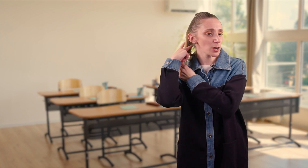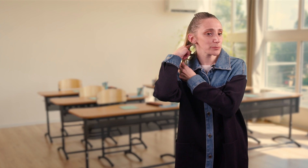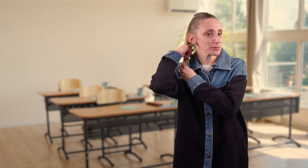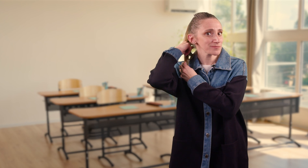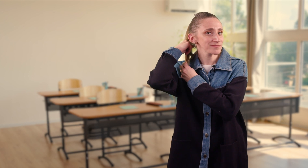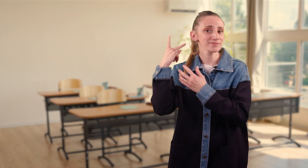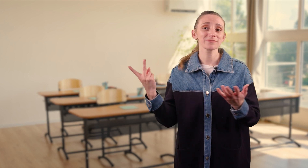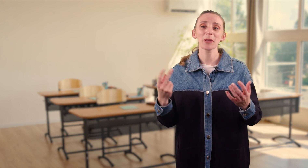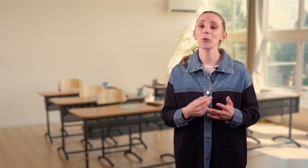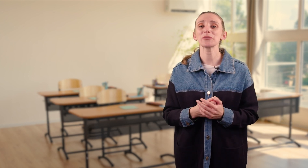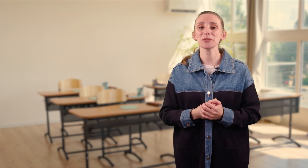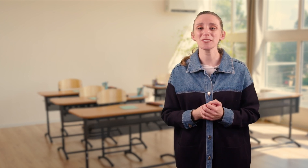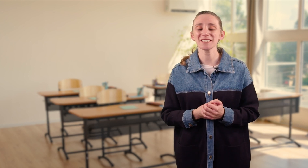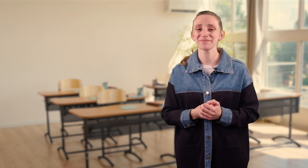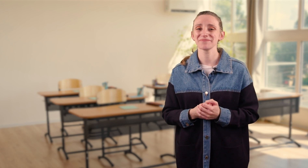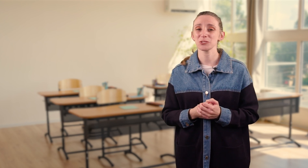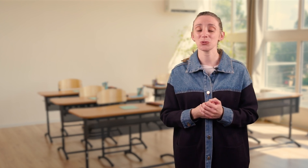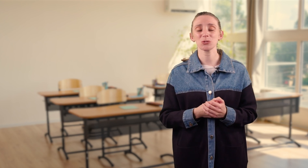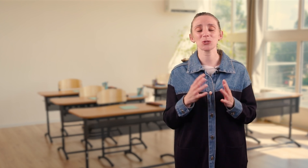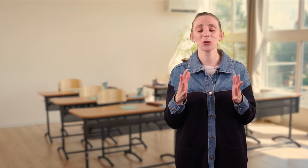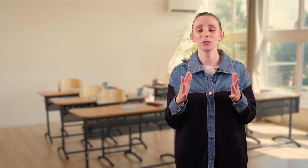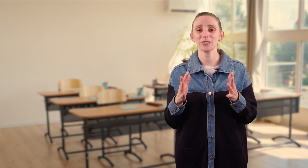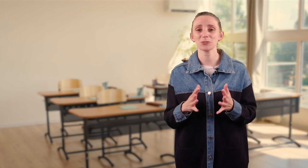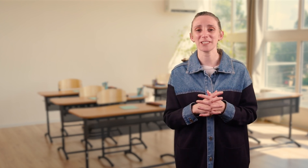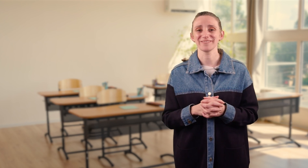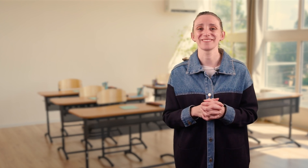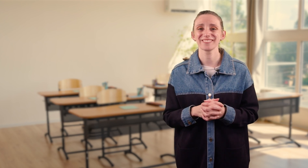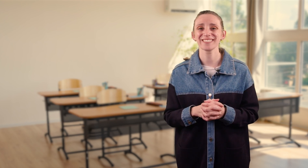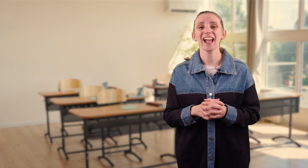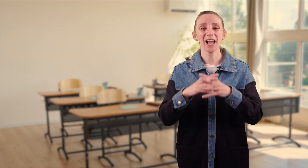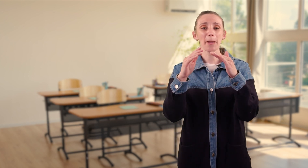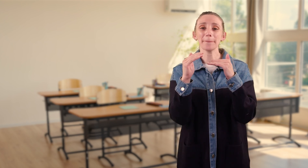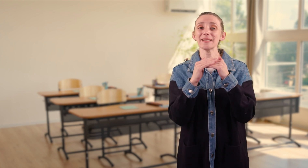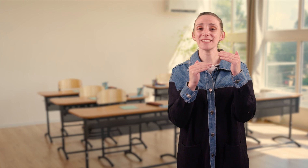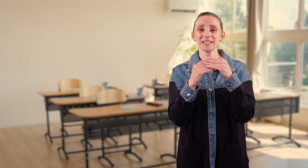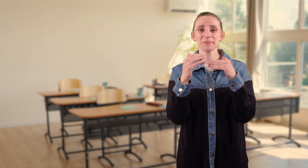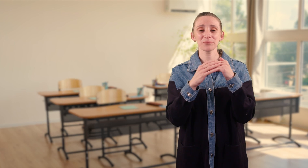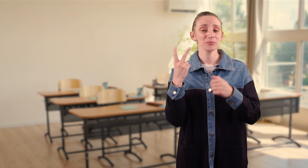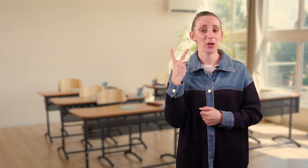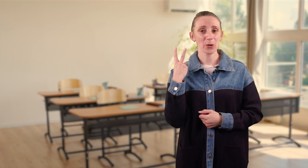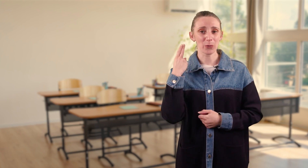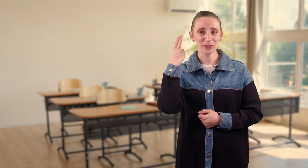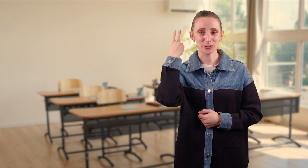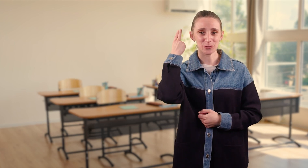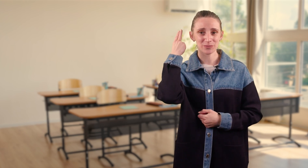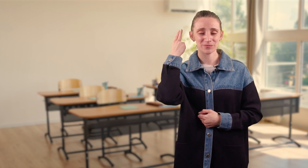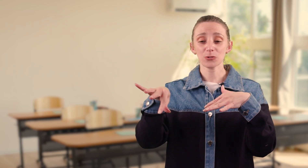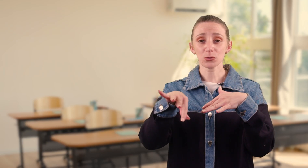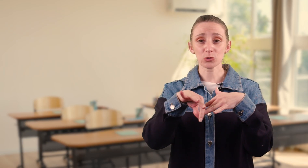hop, coiffeuse. Je suis sûre que vous l'avez trouvé. Métier, coiffeuse. Je